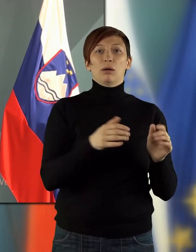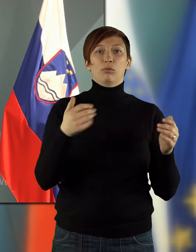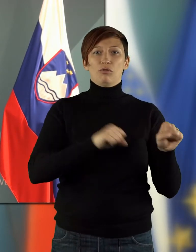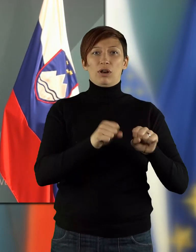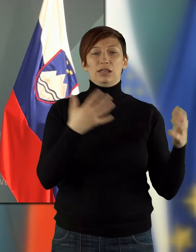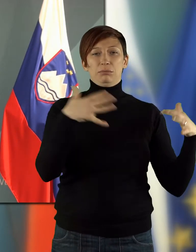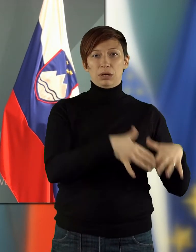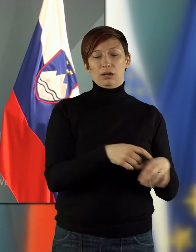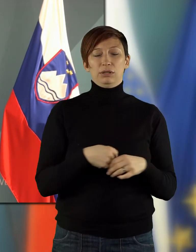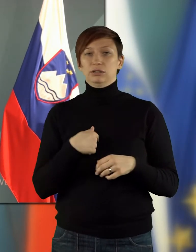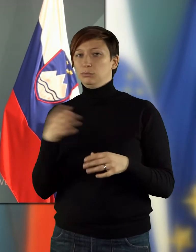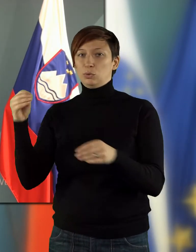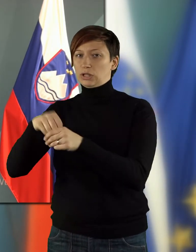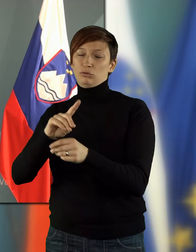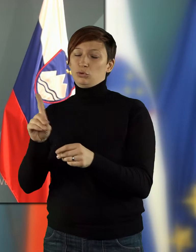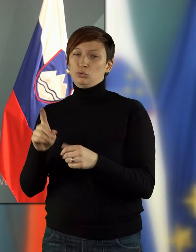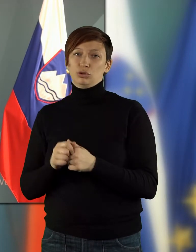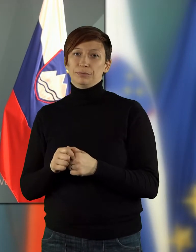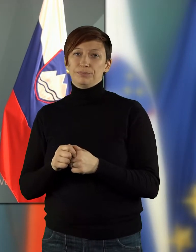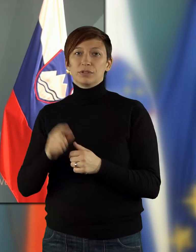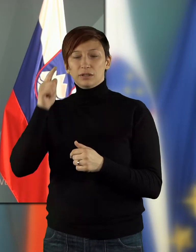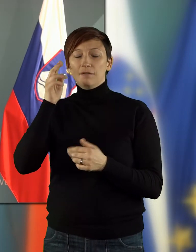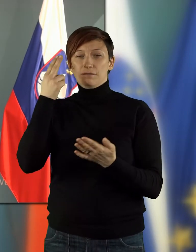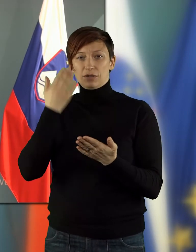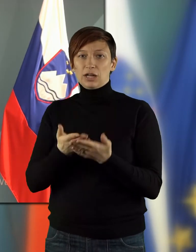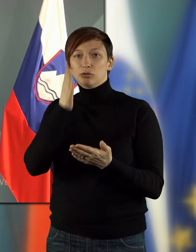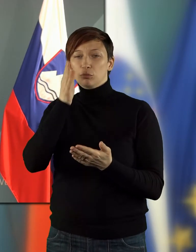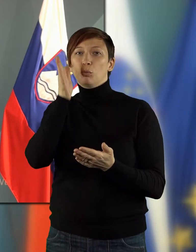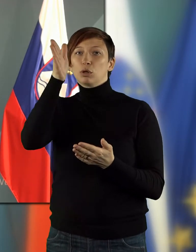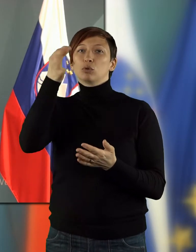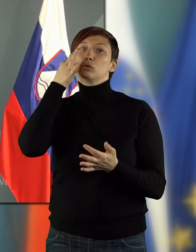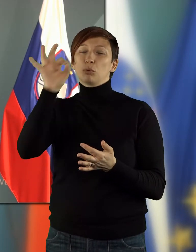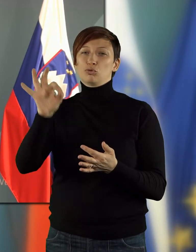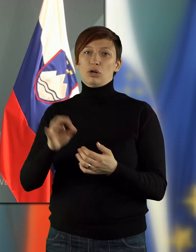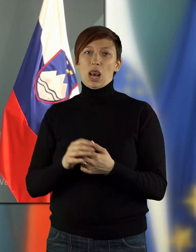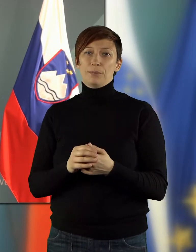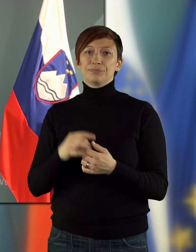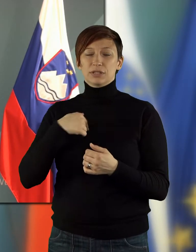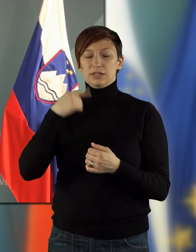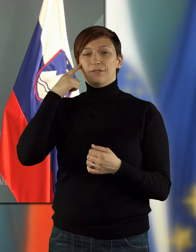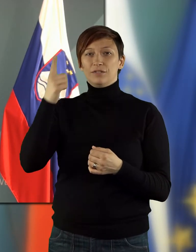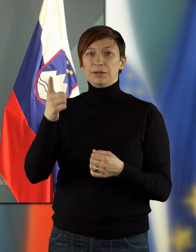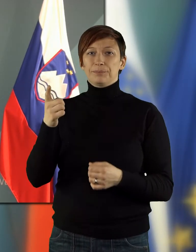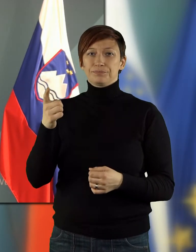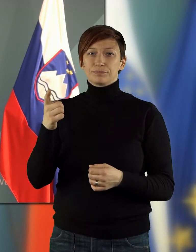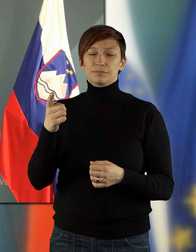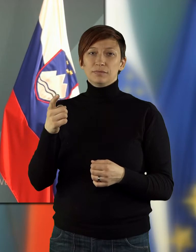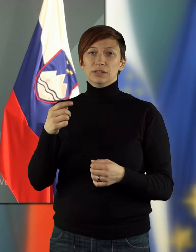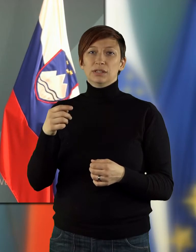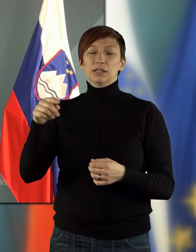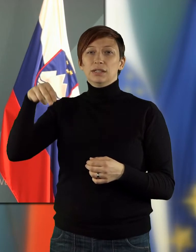vladi, parlamentu. Tako da verjamem, da bo v prihodnje to se bistveno spremenilo. Vem, da